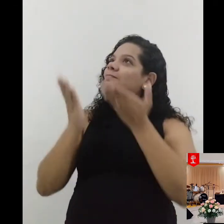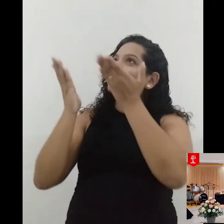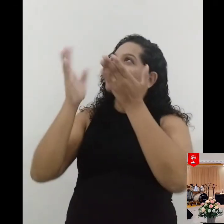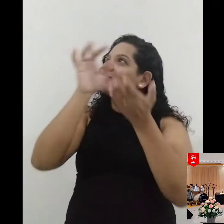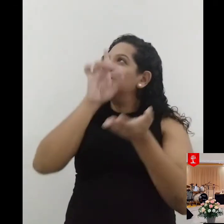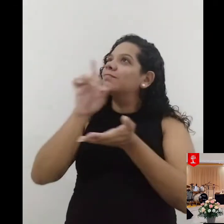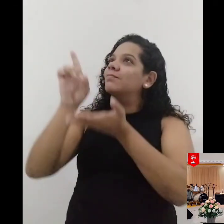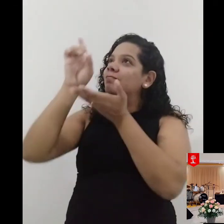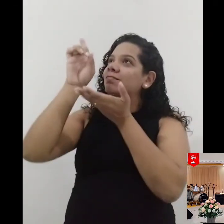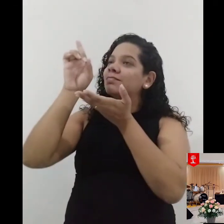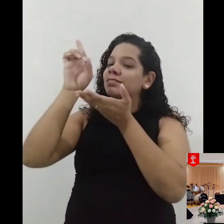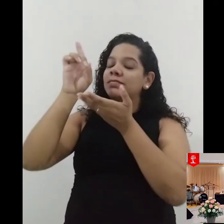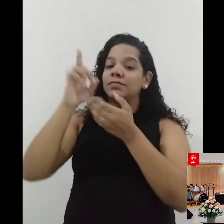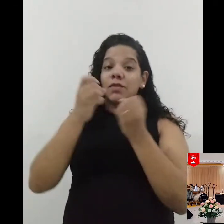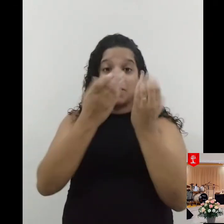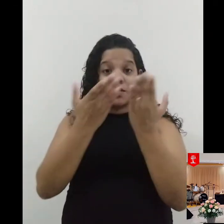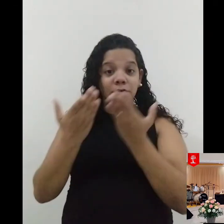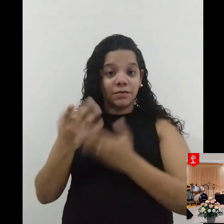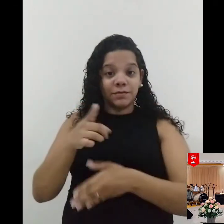135.